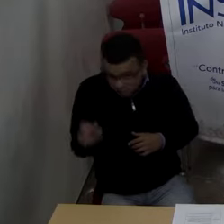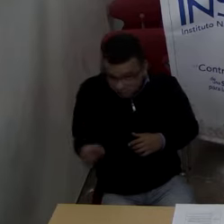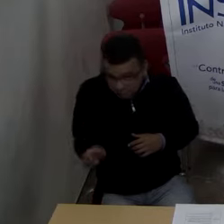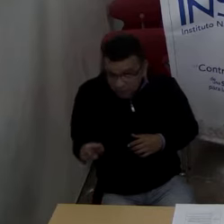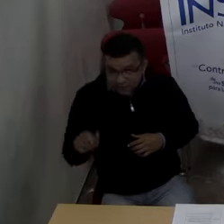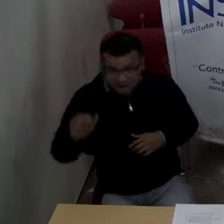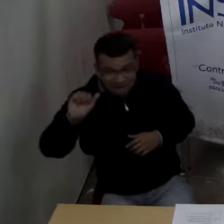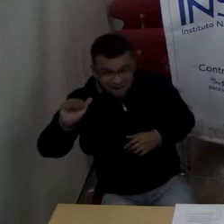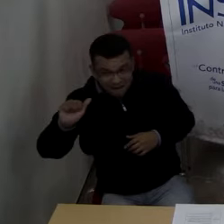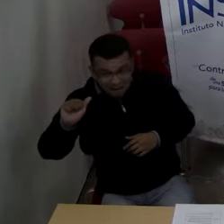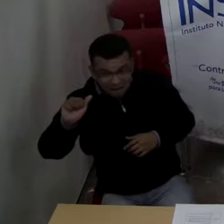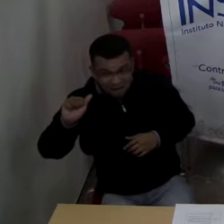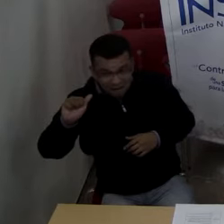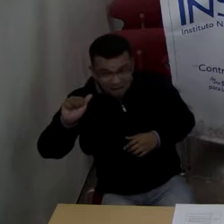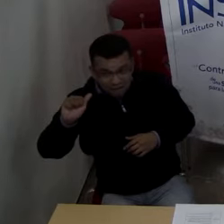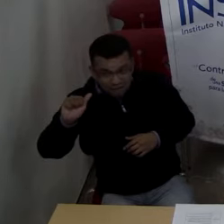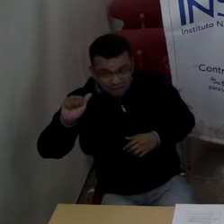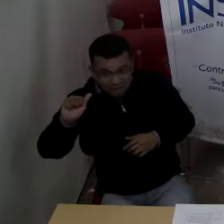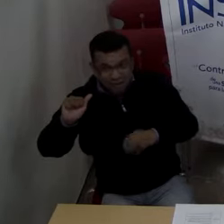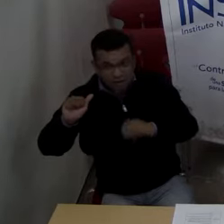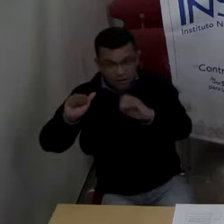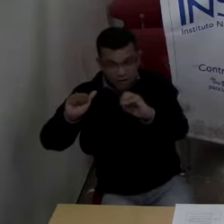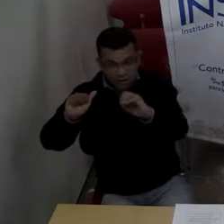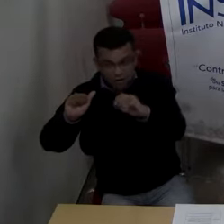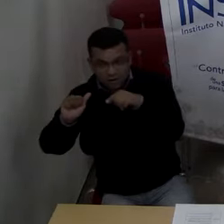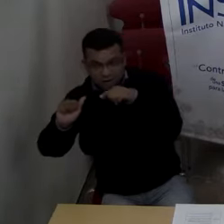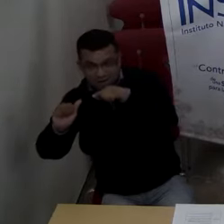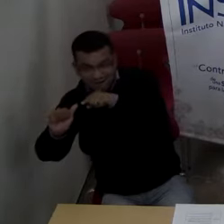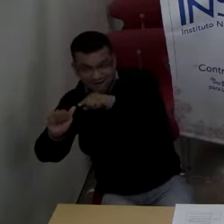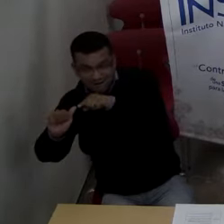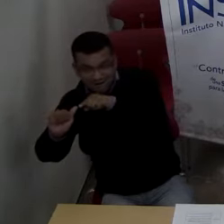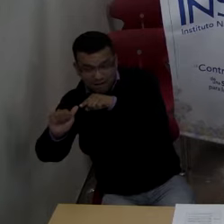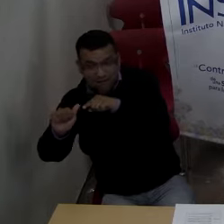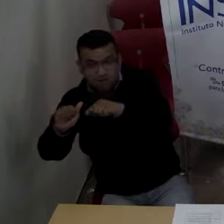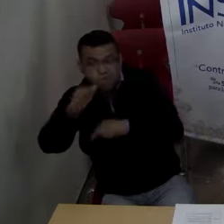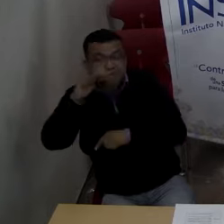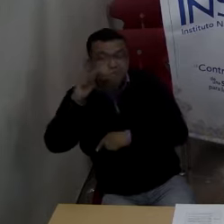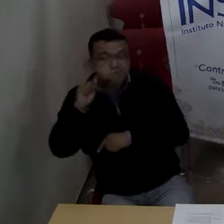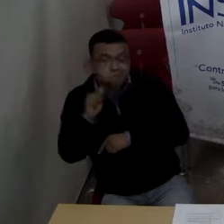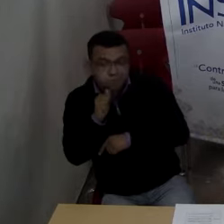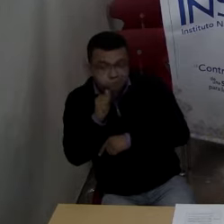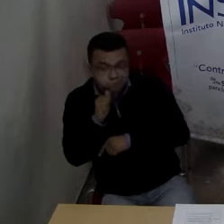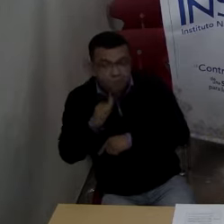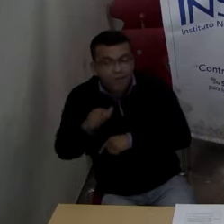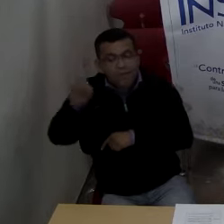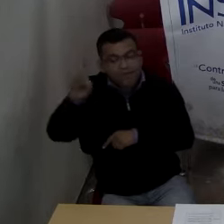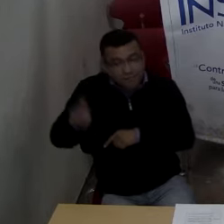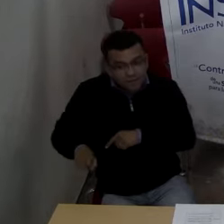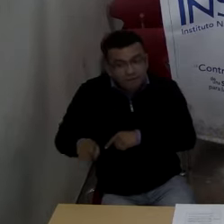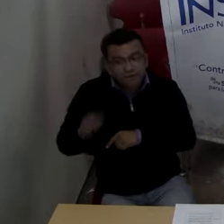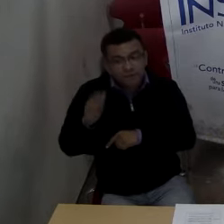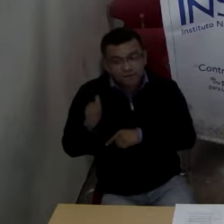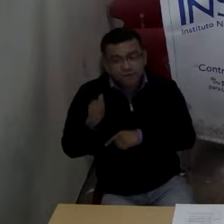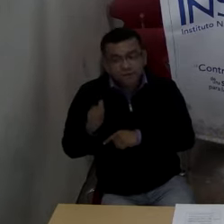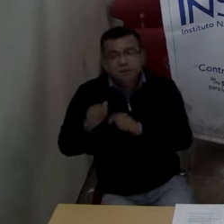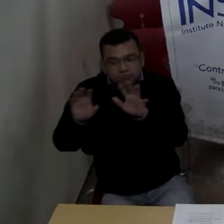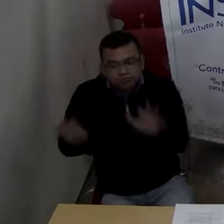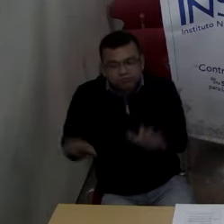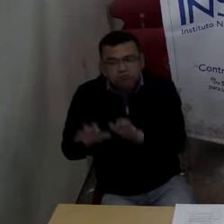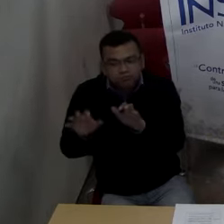embarazada debe tener una actividad física moderada. Hay que mantener el tono muscular para el momento